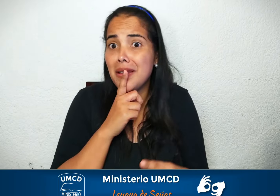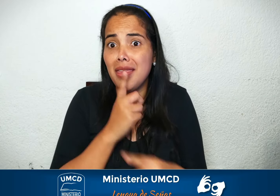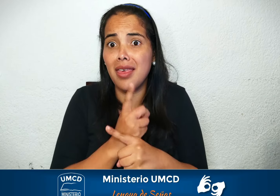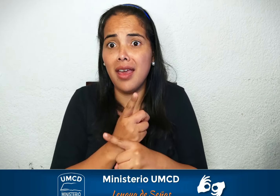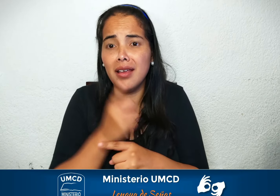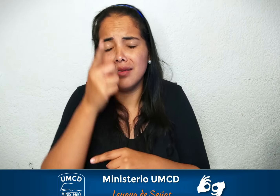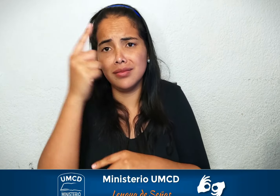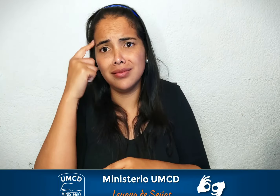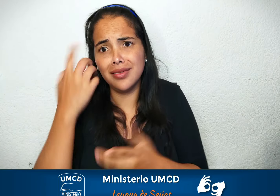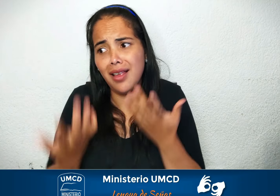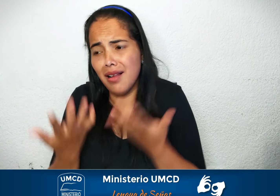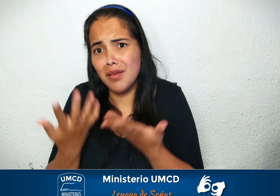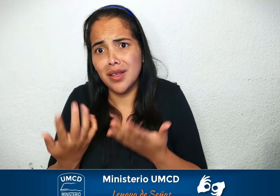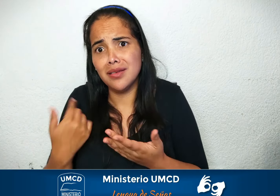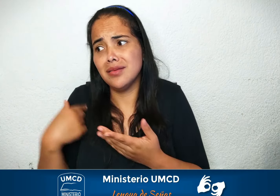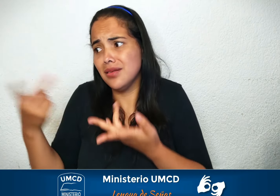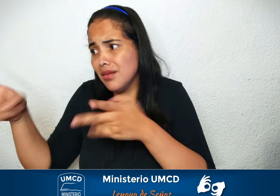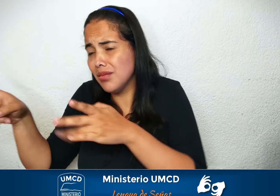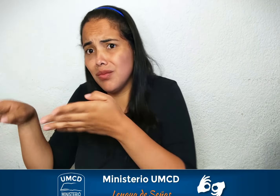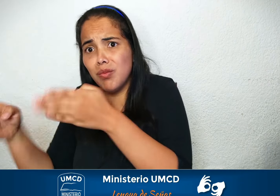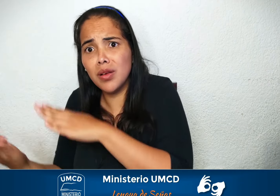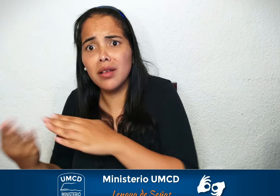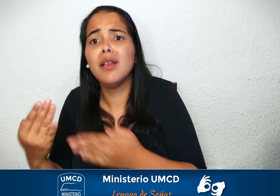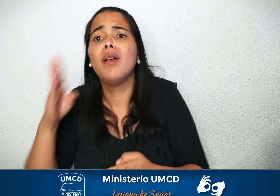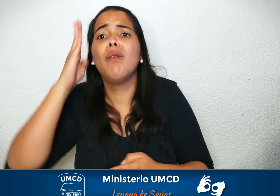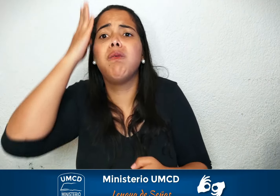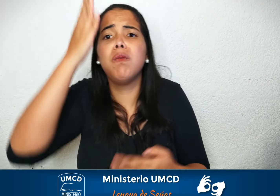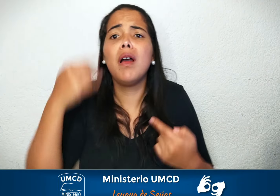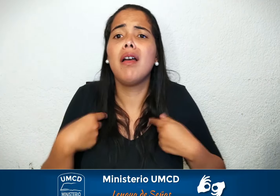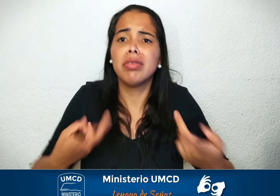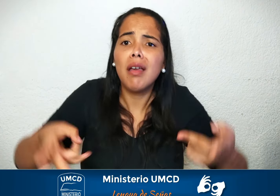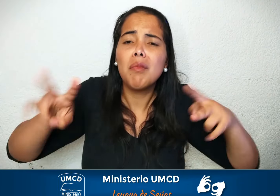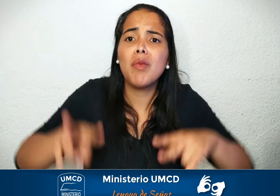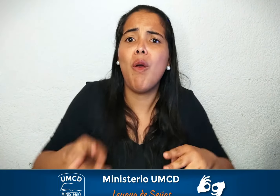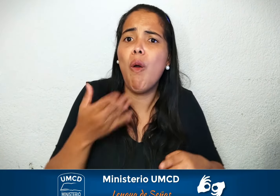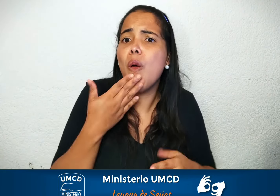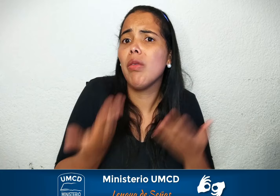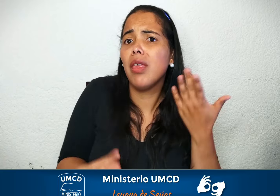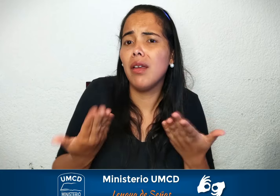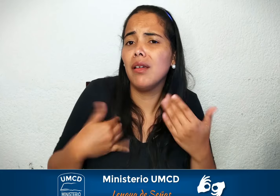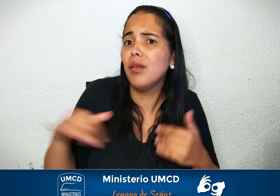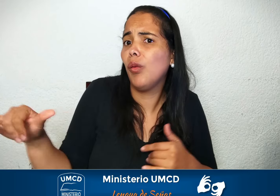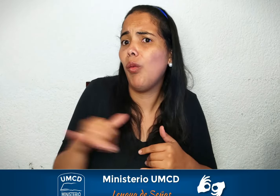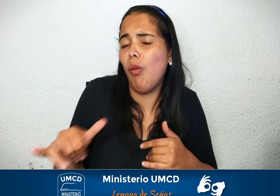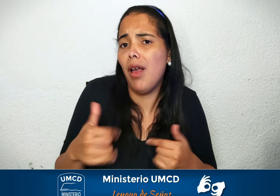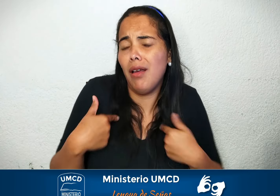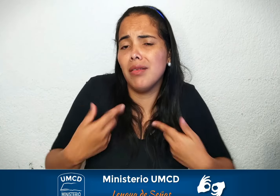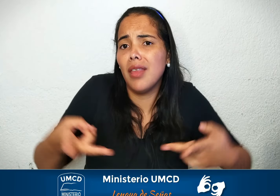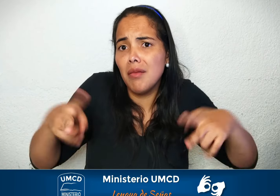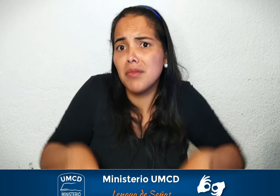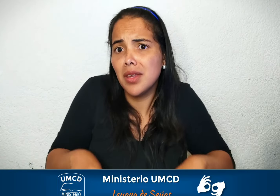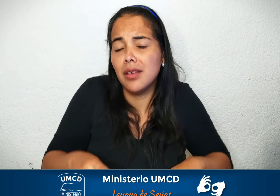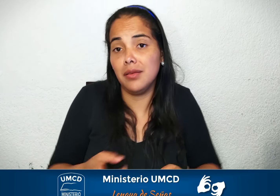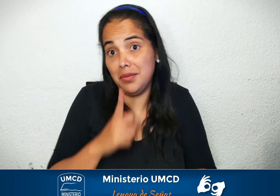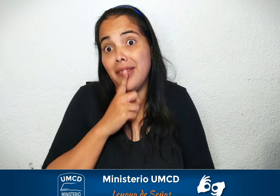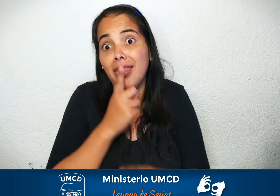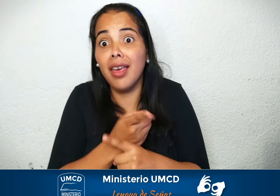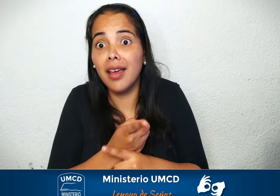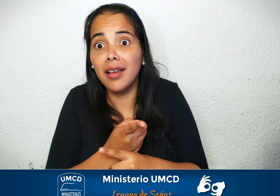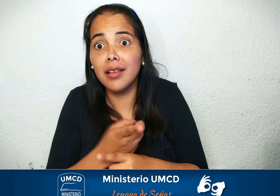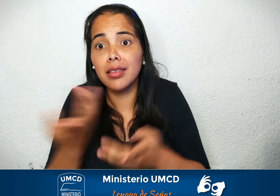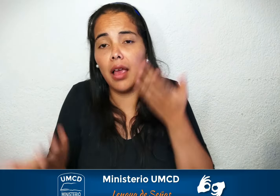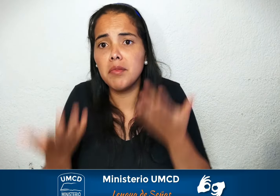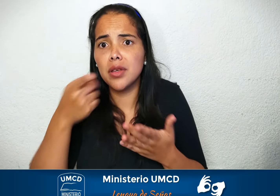porque nos hace pensar que si eso le pasó a esas personas, es muy probable que nos pase a nosotros también,